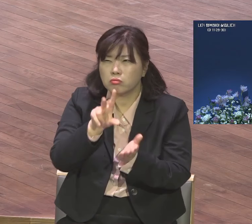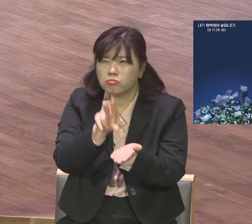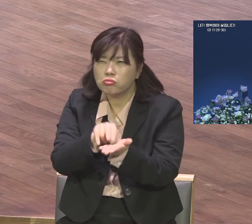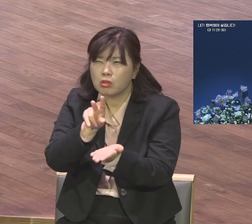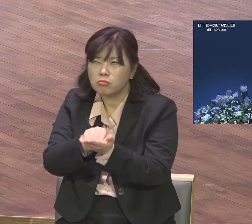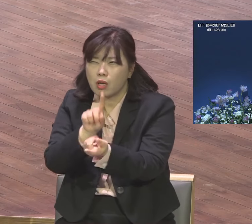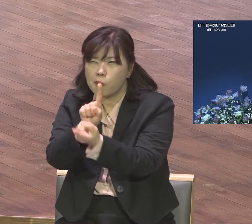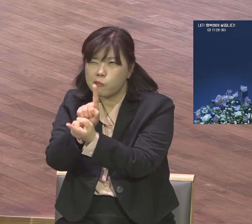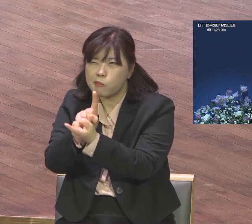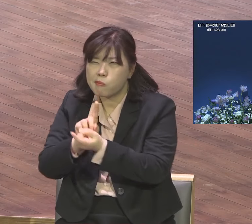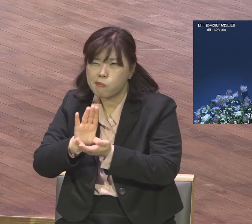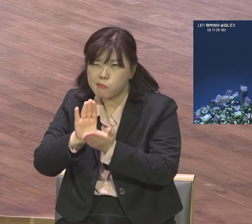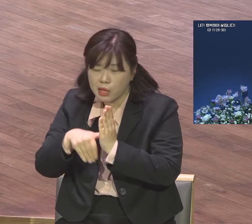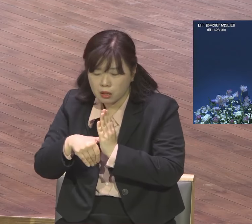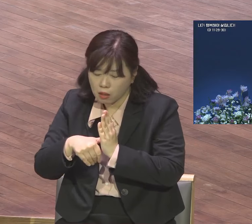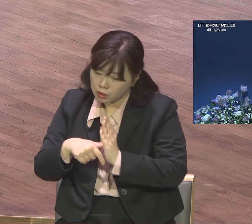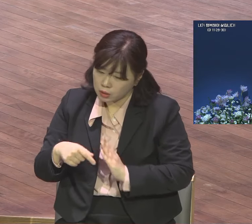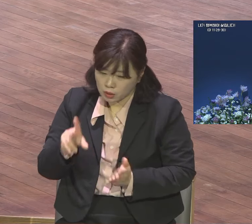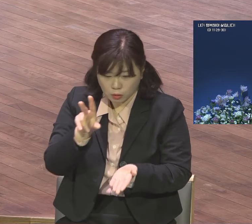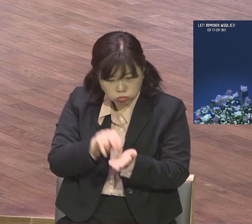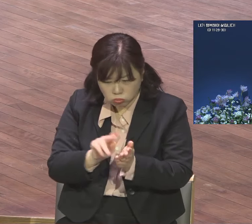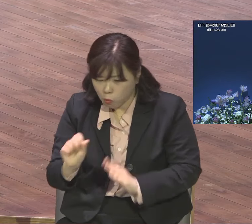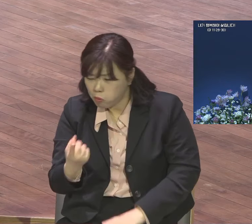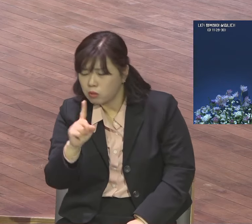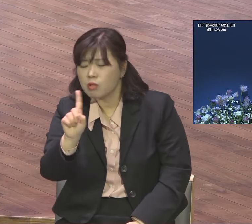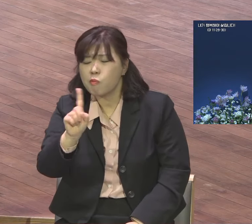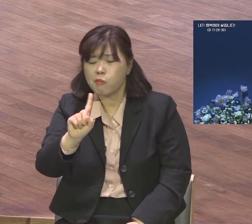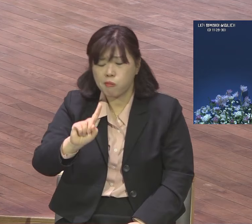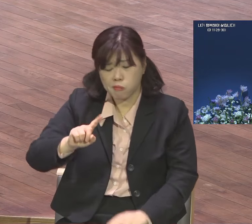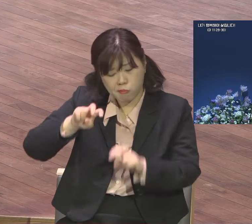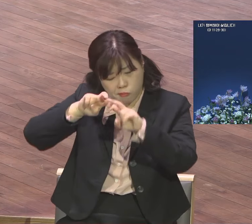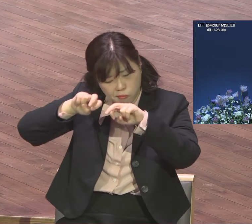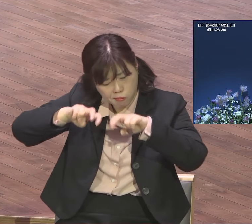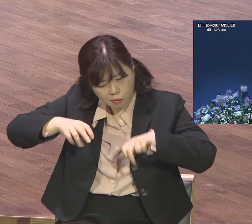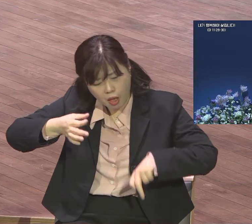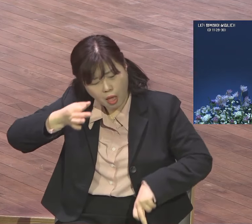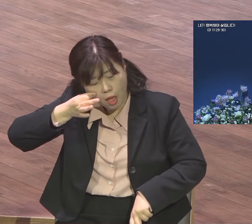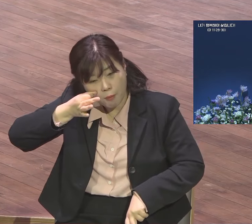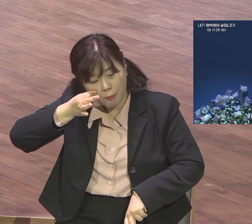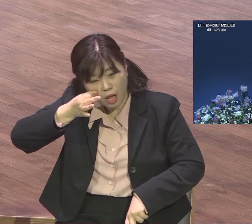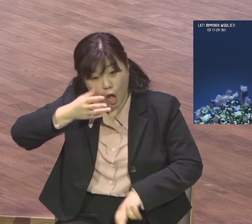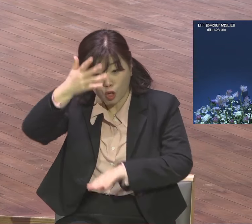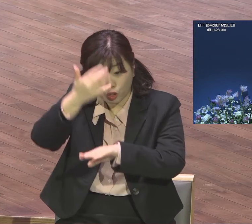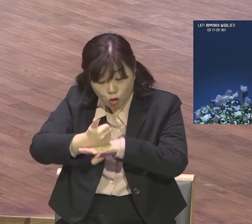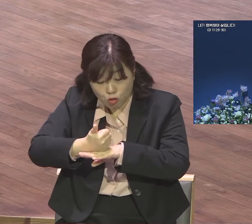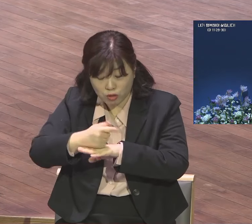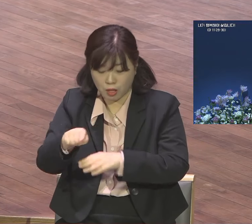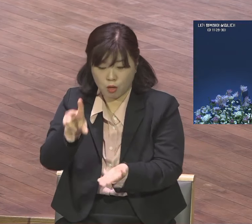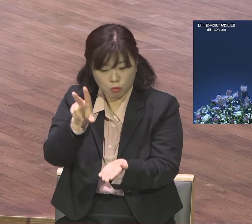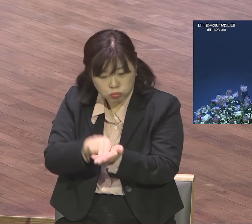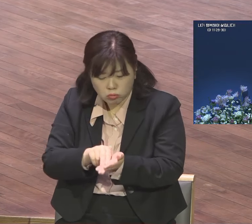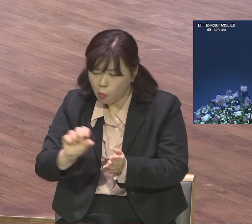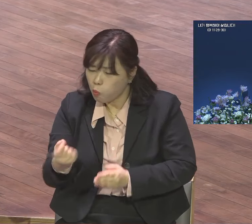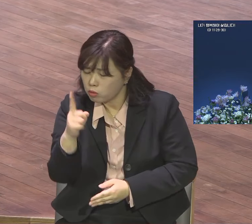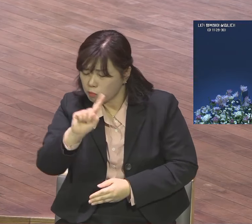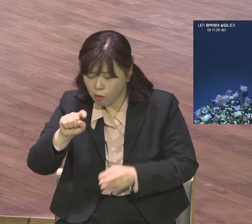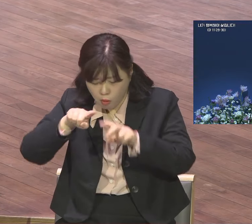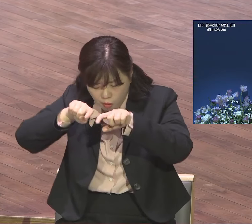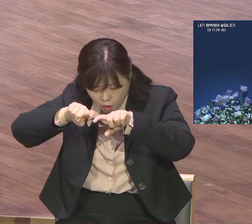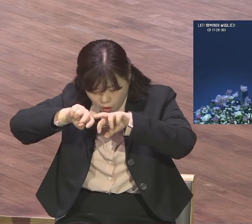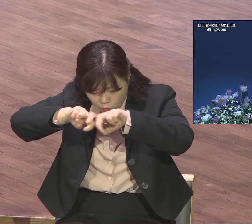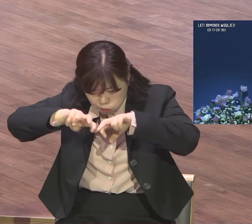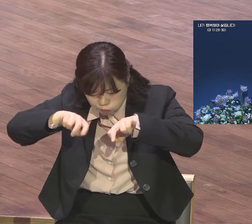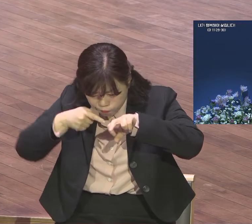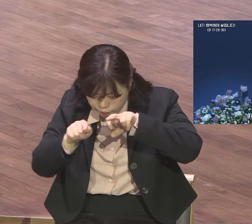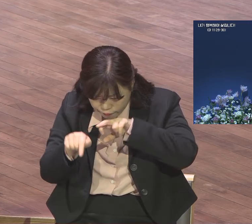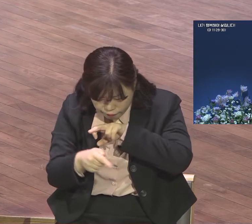있는지 한번 살펴보시면 전부 다 이 세 가지에 연결되어 있습니다. 정말 유 목사님께서 이 세